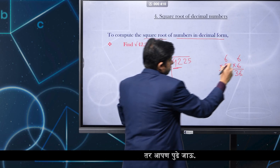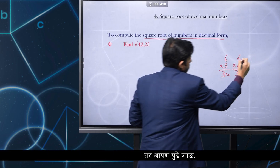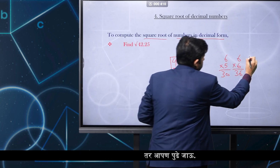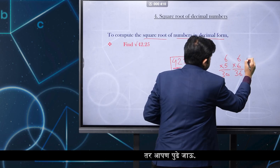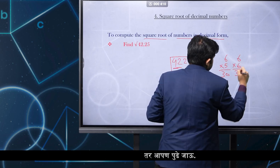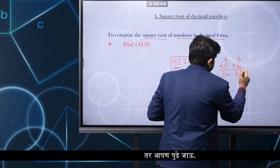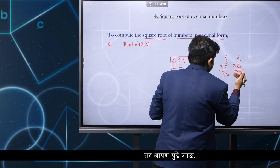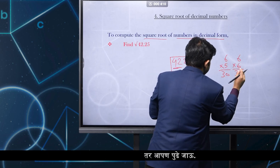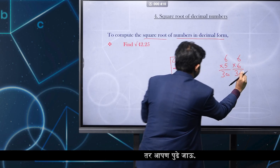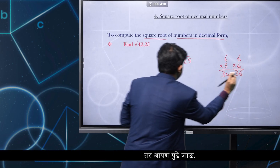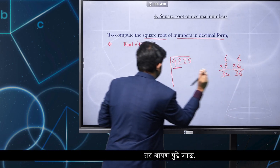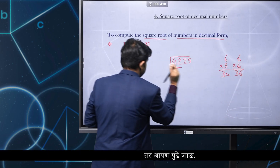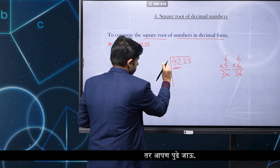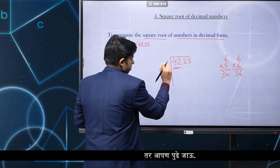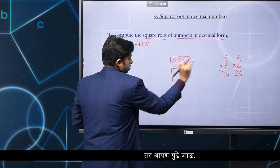तर आपण पुढे जाऊ.